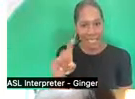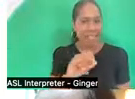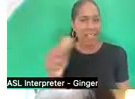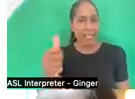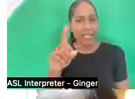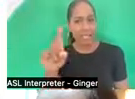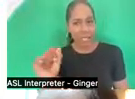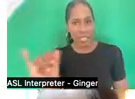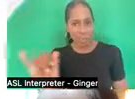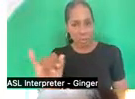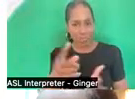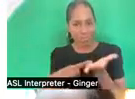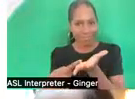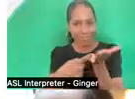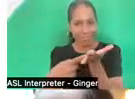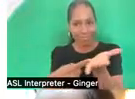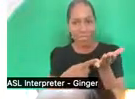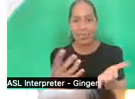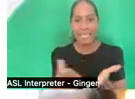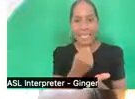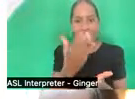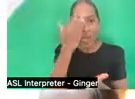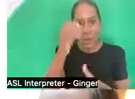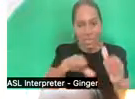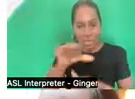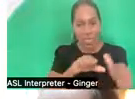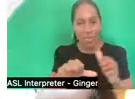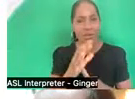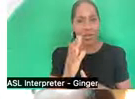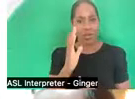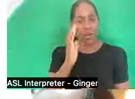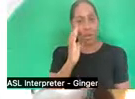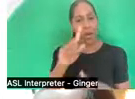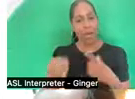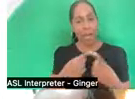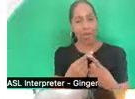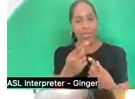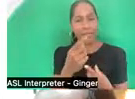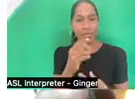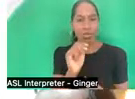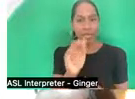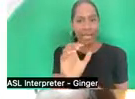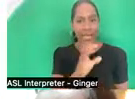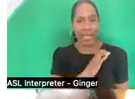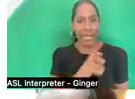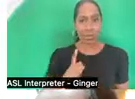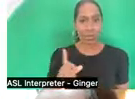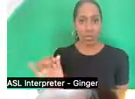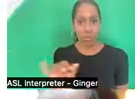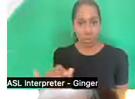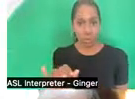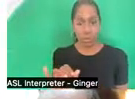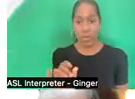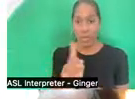con discapacidades intelectuales desarrollos queremos conocernos queremos conocer que reconozca con el norte